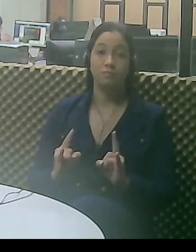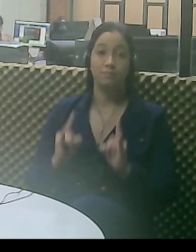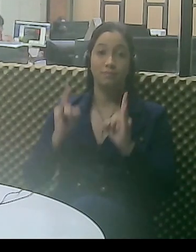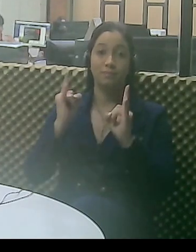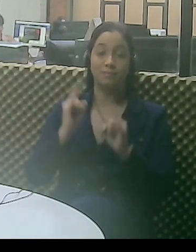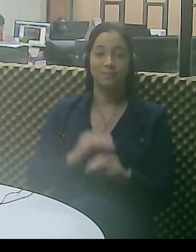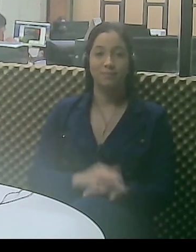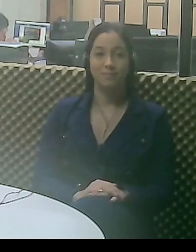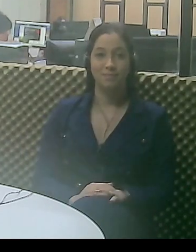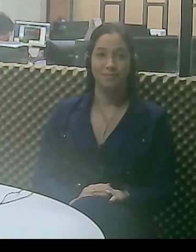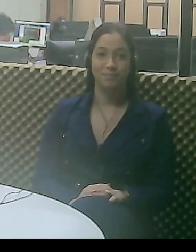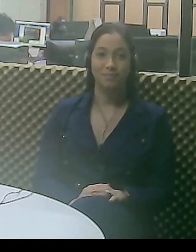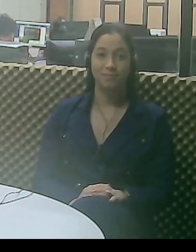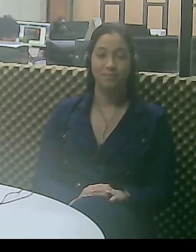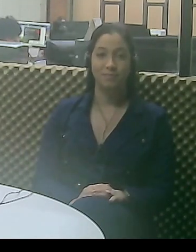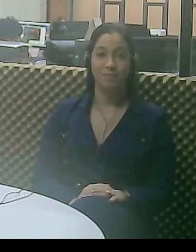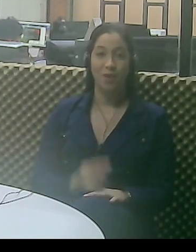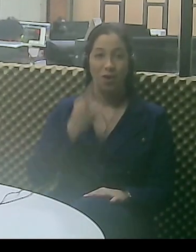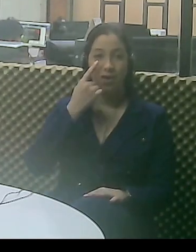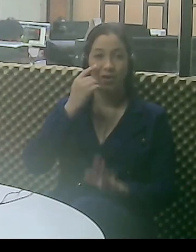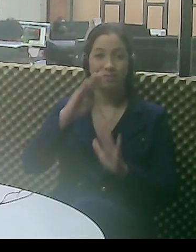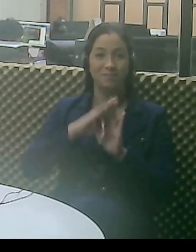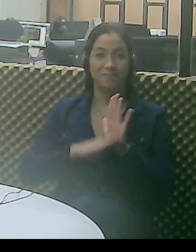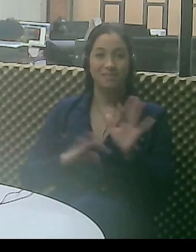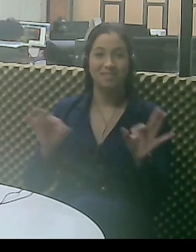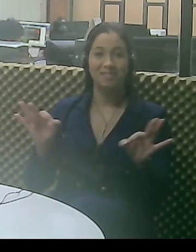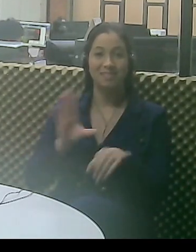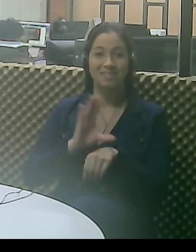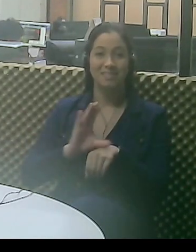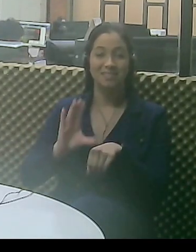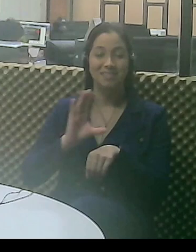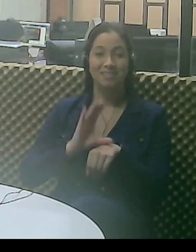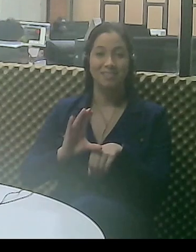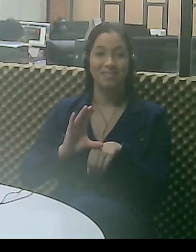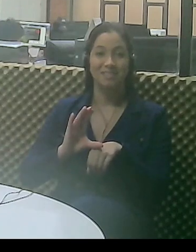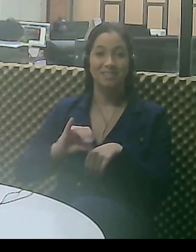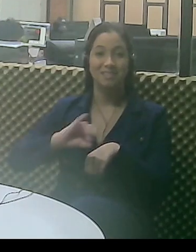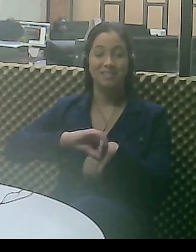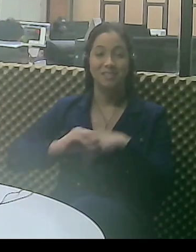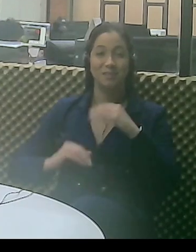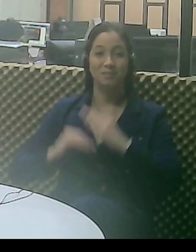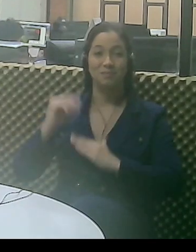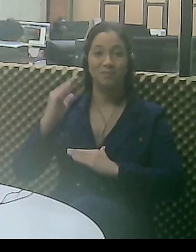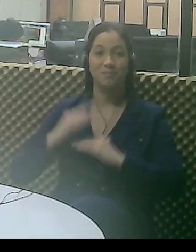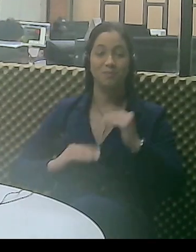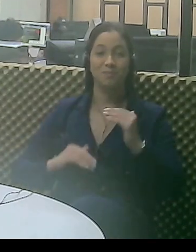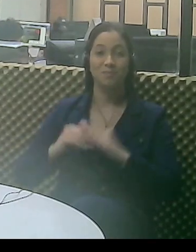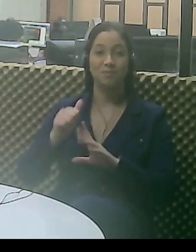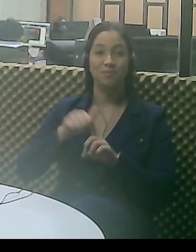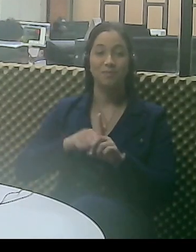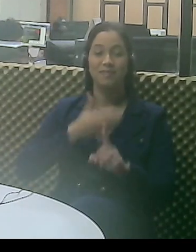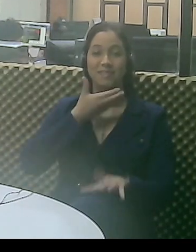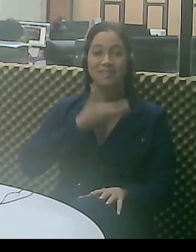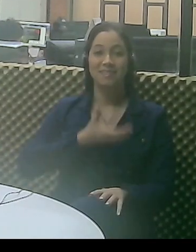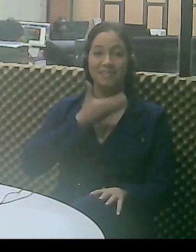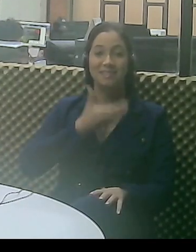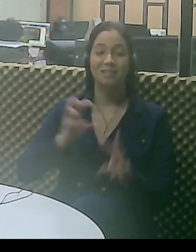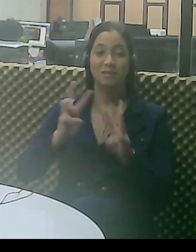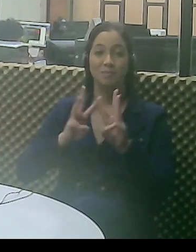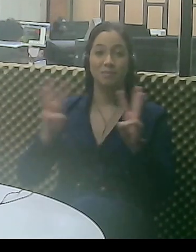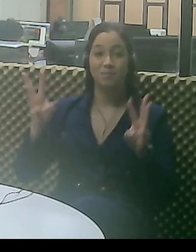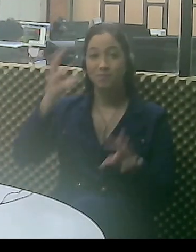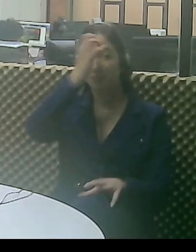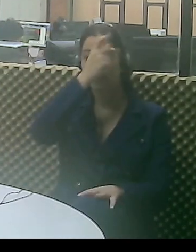civil. Confira a lista completa dos cursos dos centros profissionalizantes para o mês de dezembro no portal